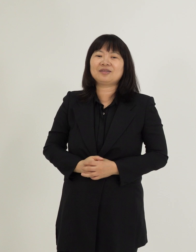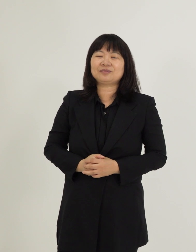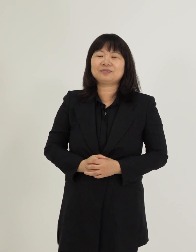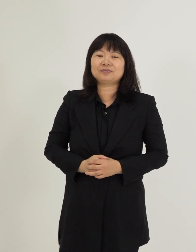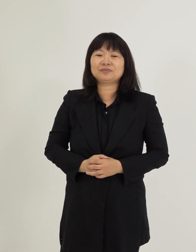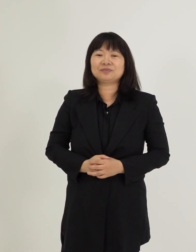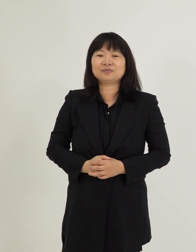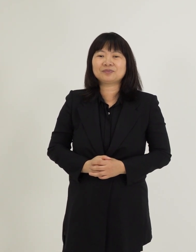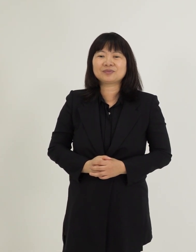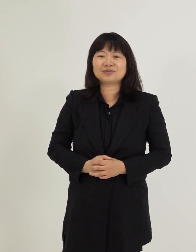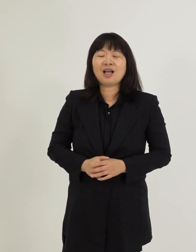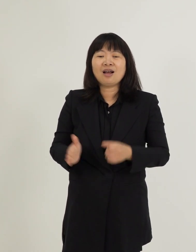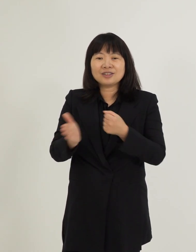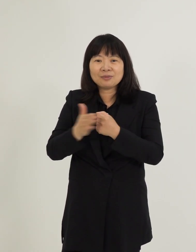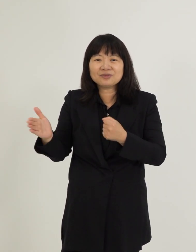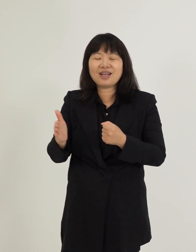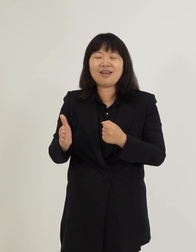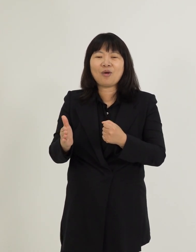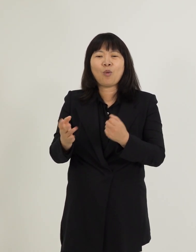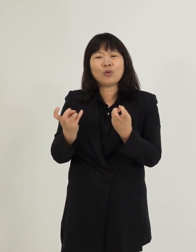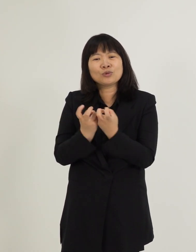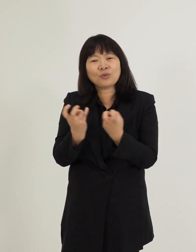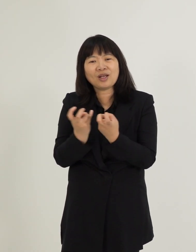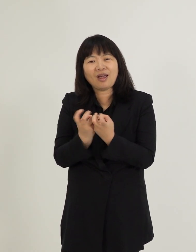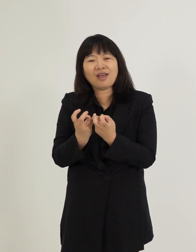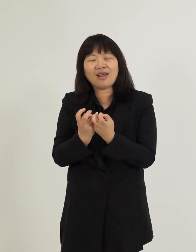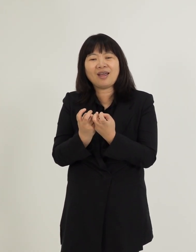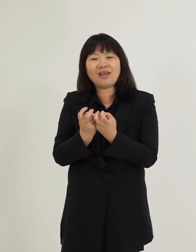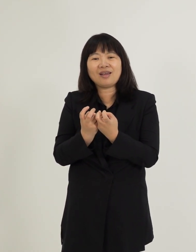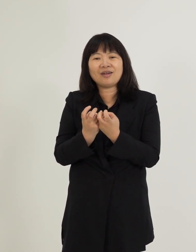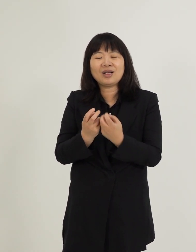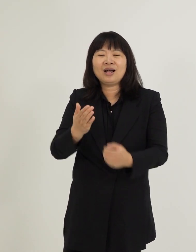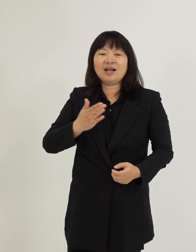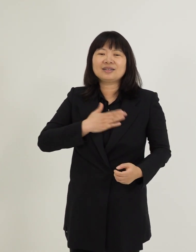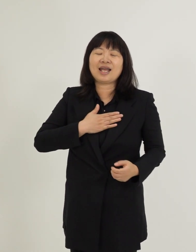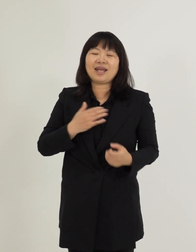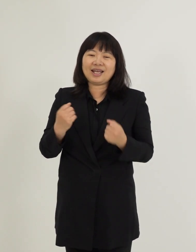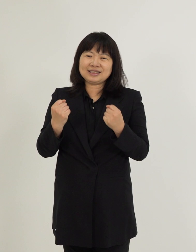어떻게 해야 가벼워지고 쉬워지죠? 내 힘의 축을